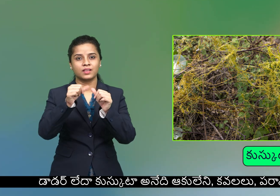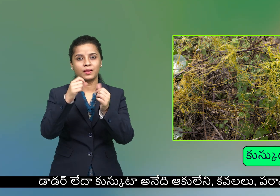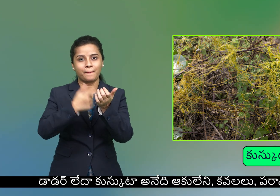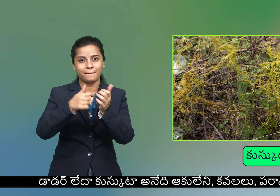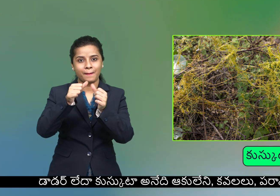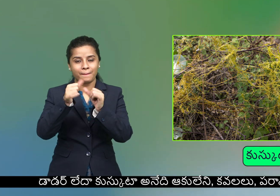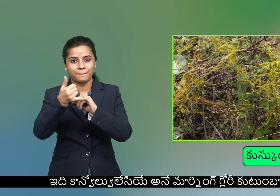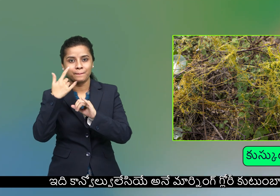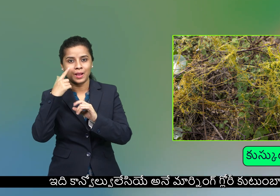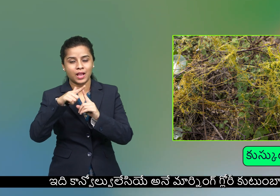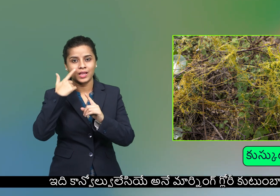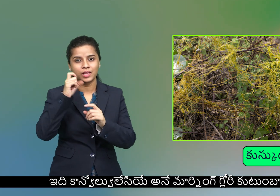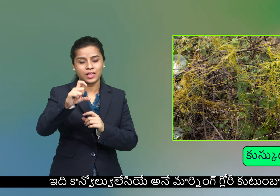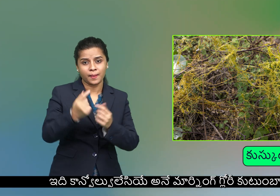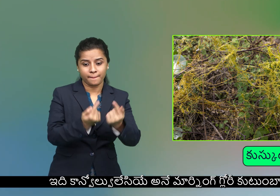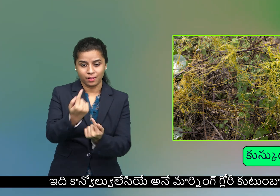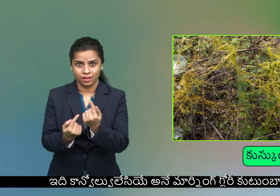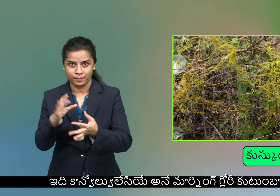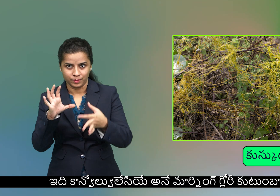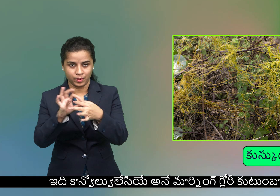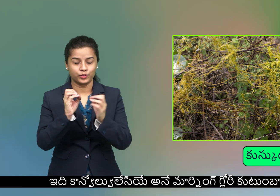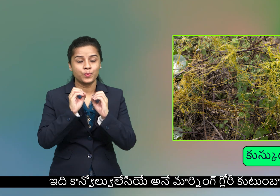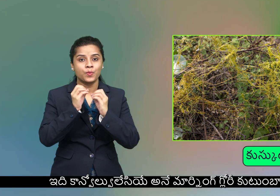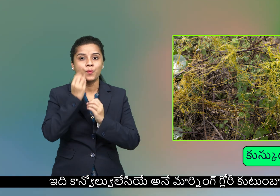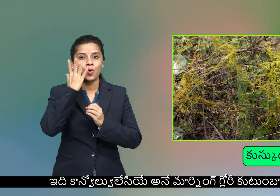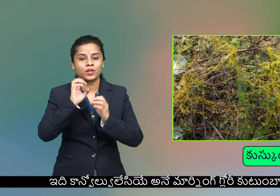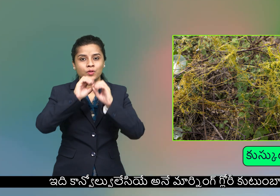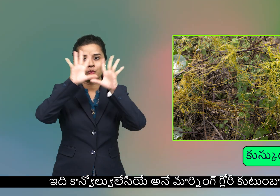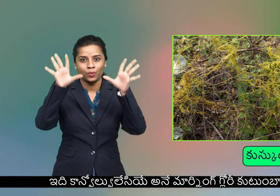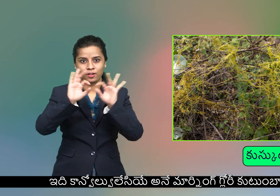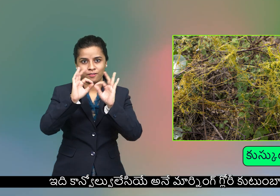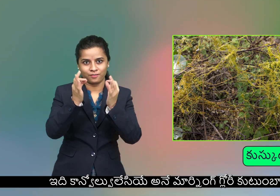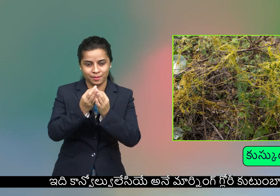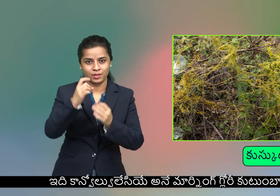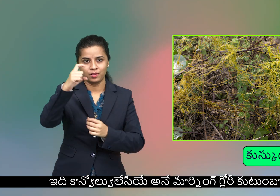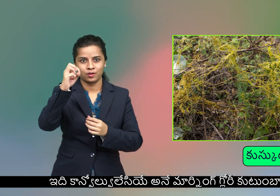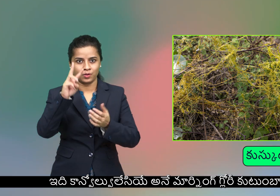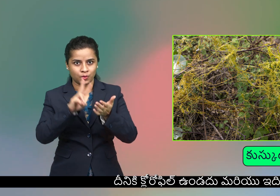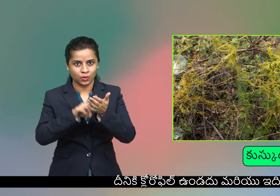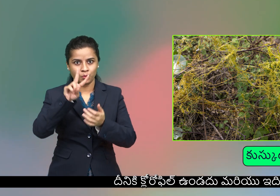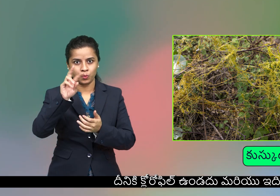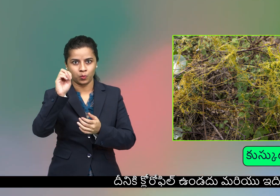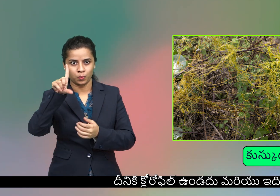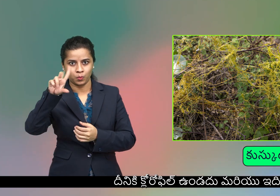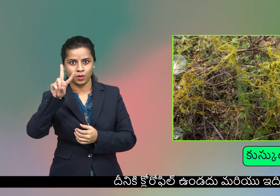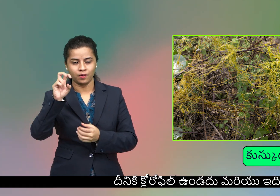పరాన్నజీవుల మొక్క. ఇది కాల్వోలులేషియా అనే మార్నింగ్ గ్లోరీ కుటుంబానికి చెందినది.